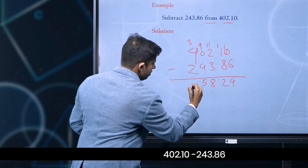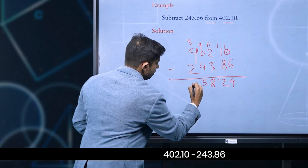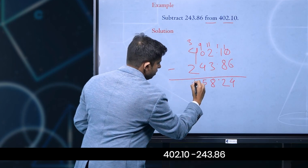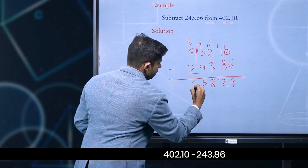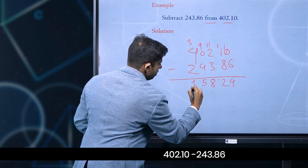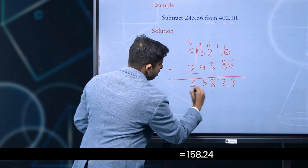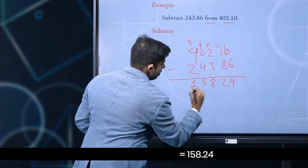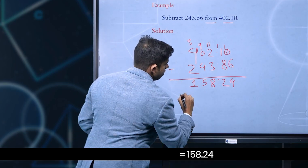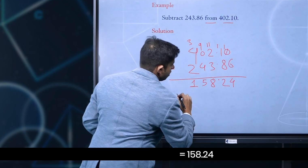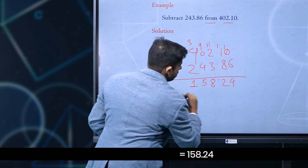बरोबर